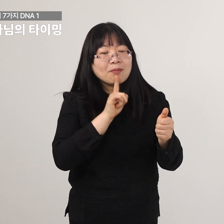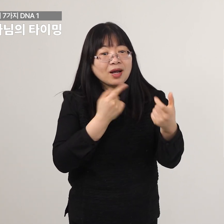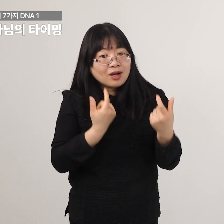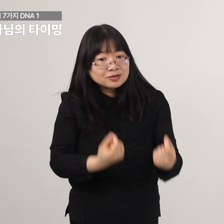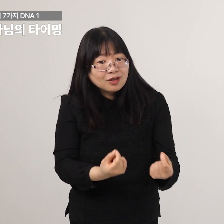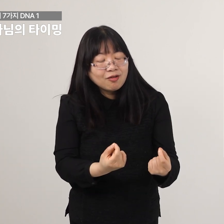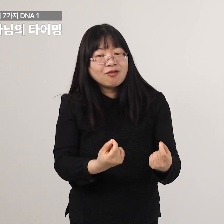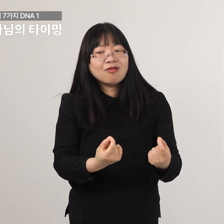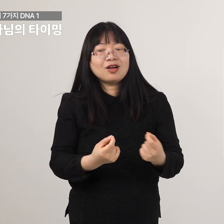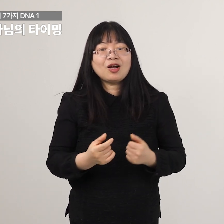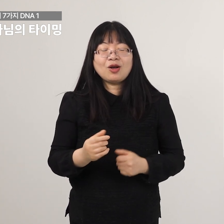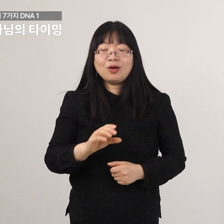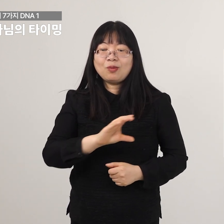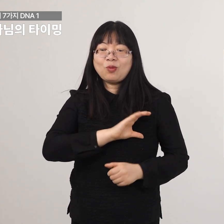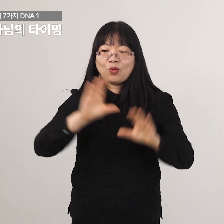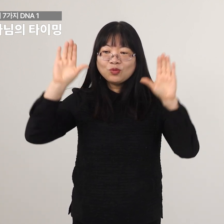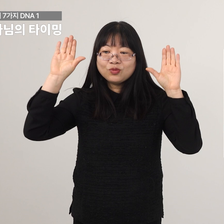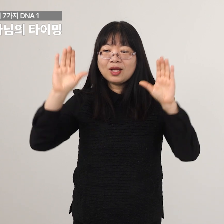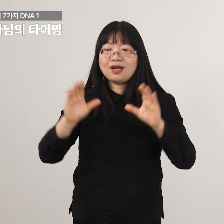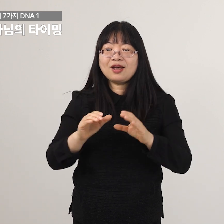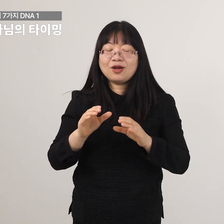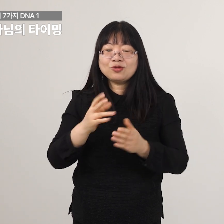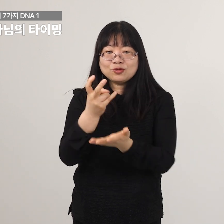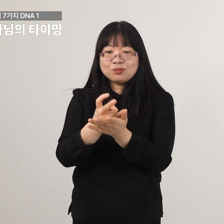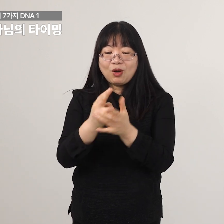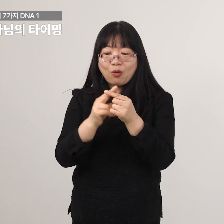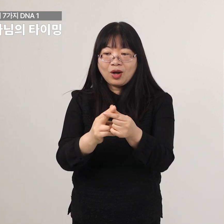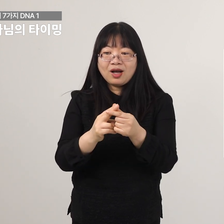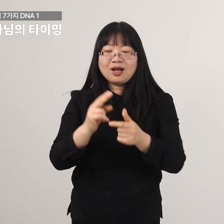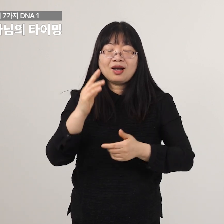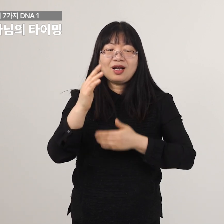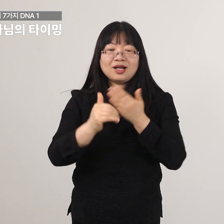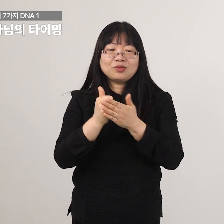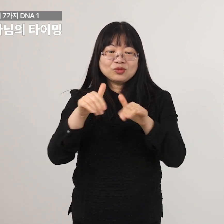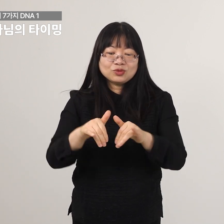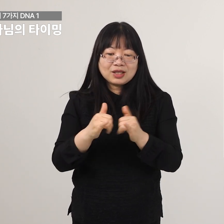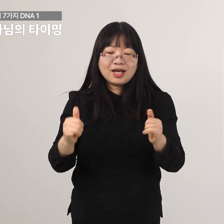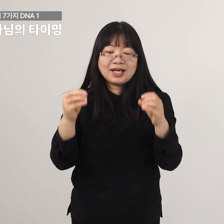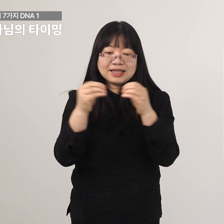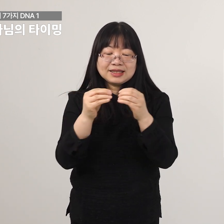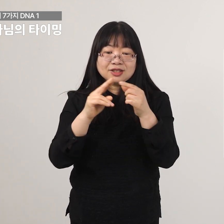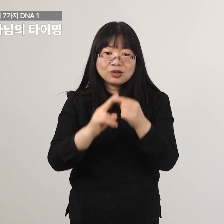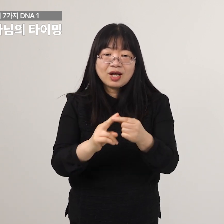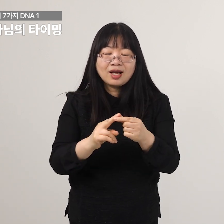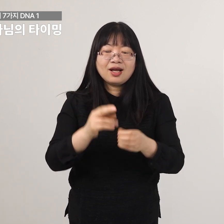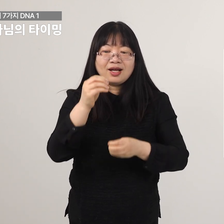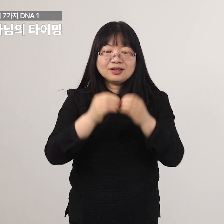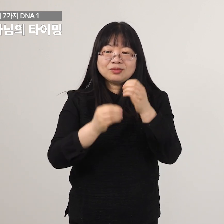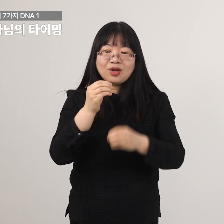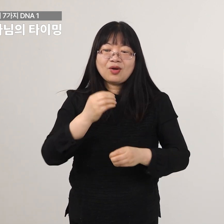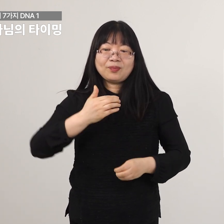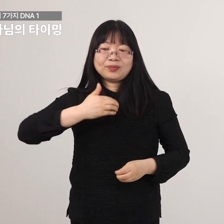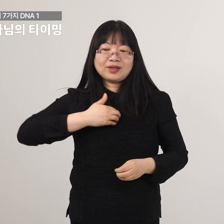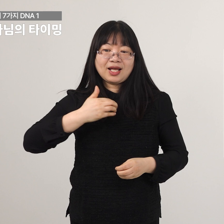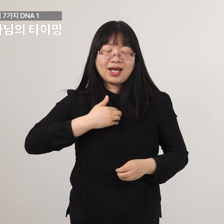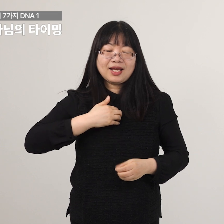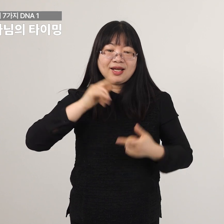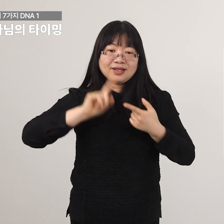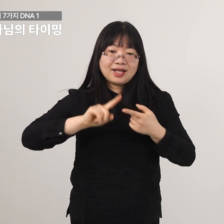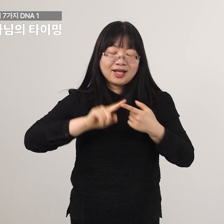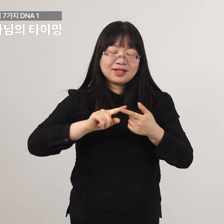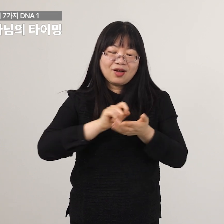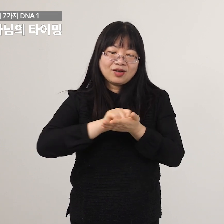곧 모세의 율법과 선지자의 글과 시편의 나를